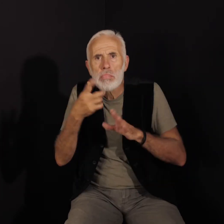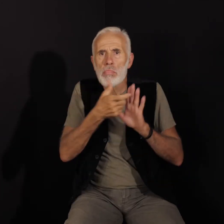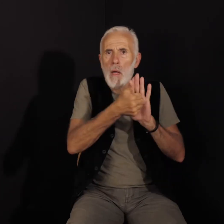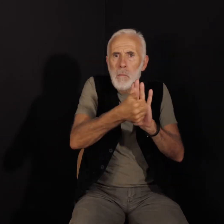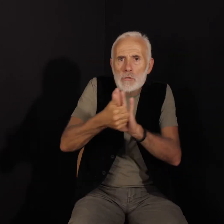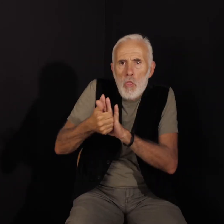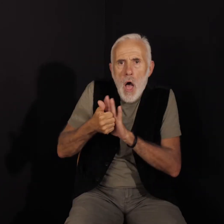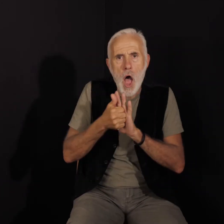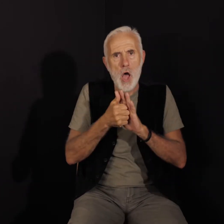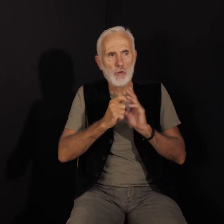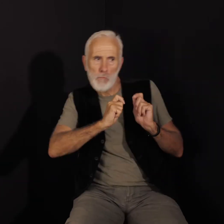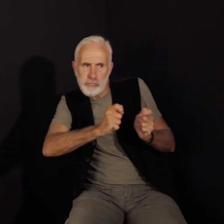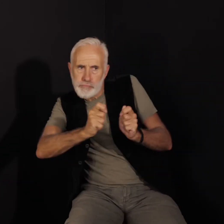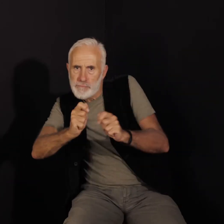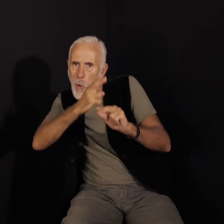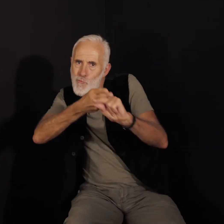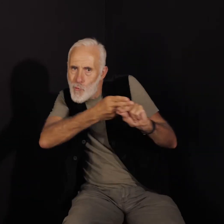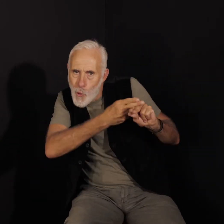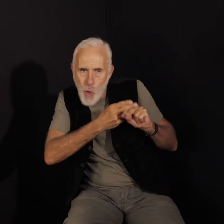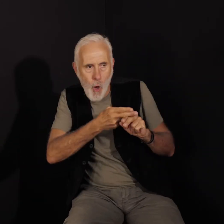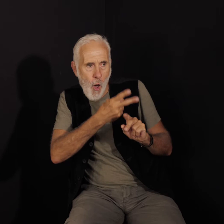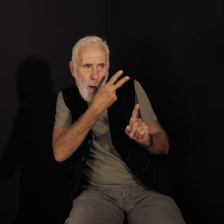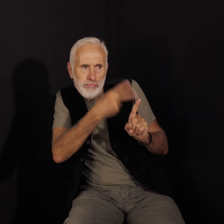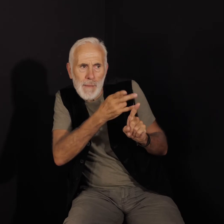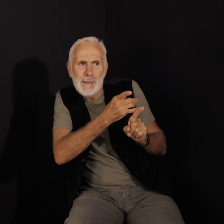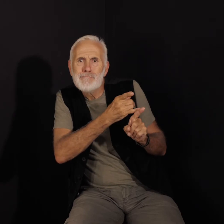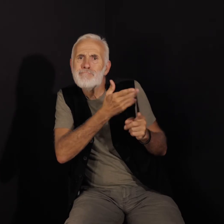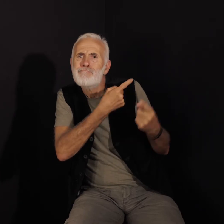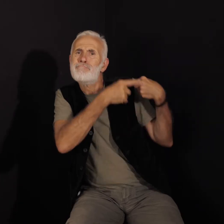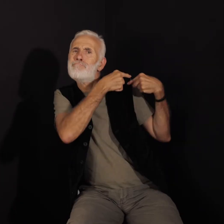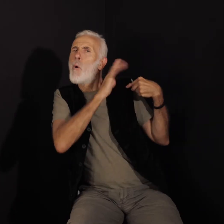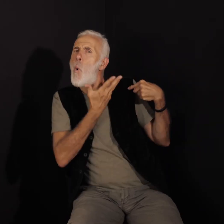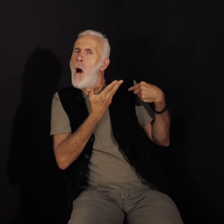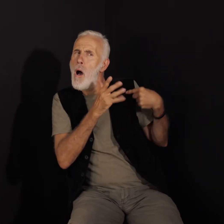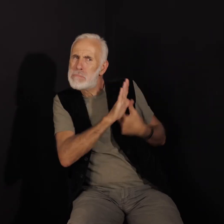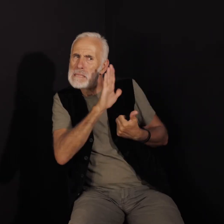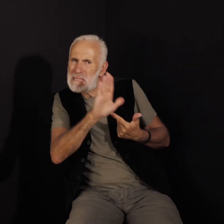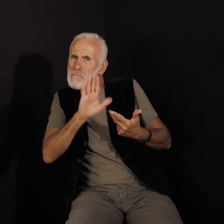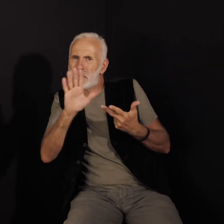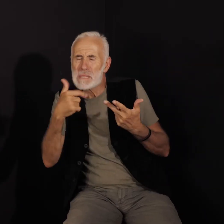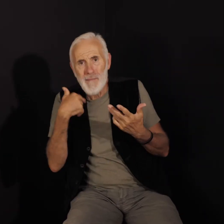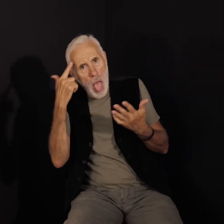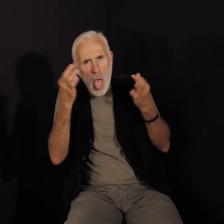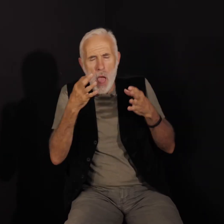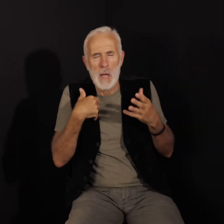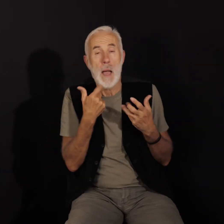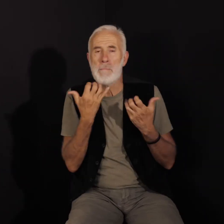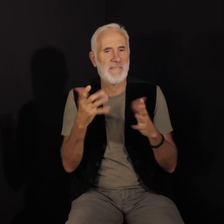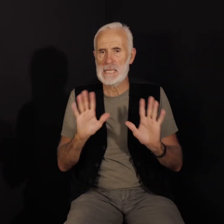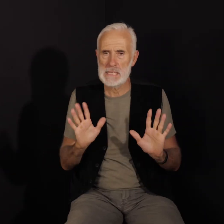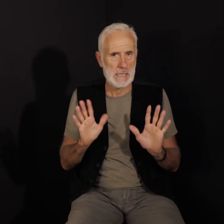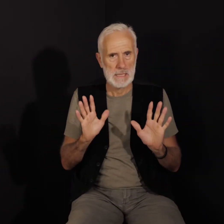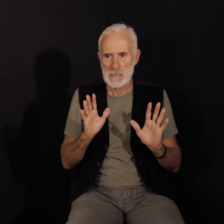leur inventer, de les nommer, de leur inventer un passé. J'avais envie de quelque chose de